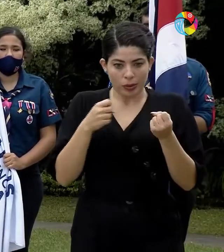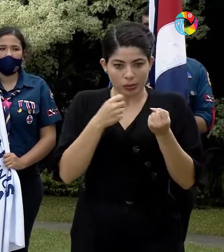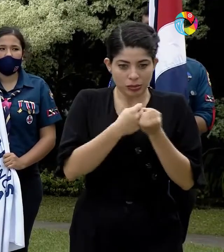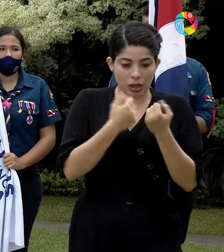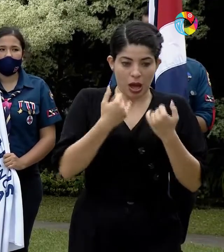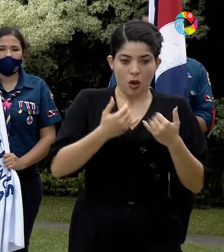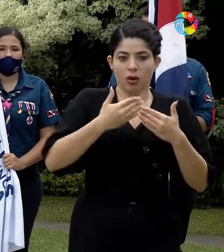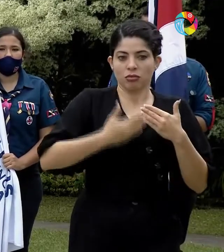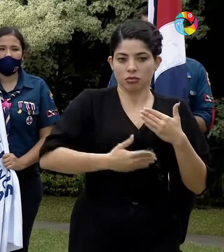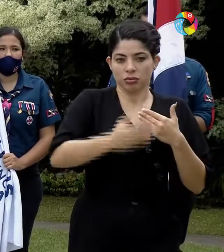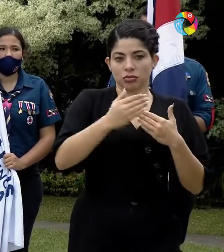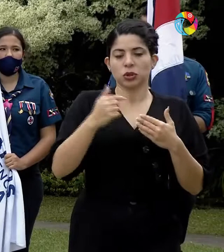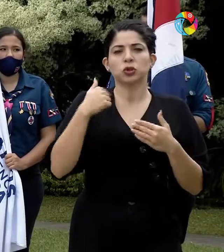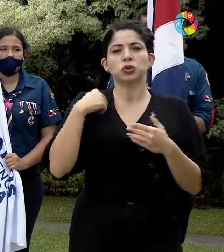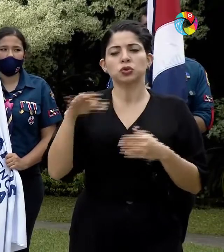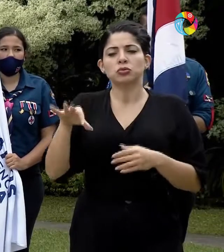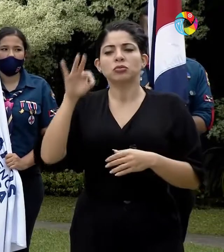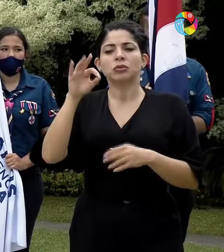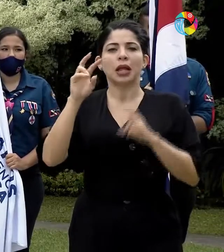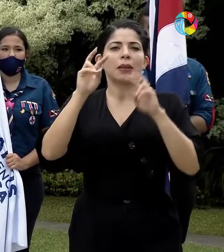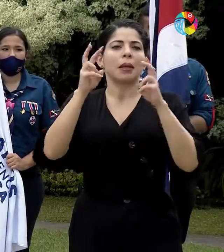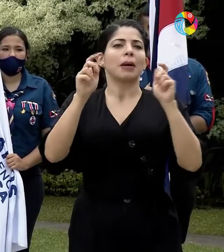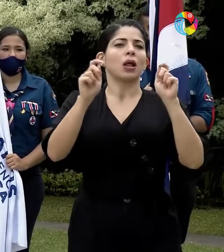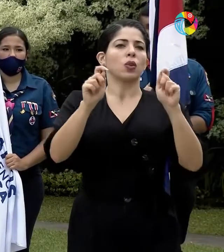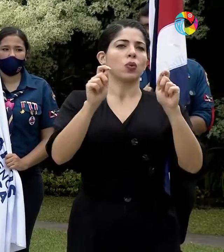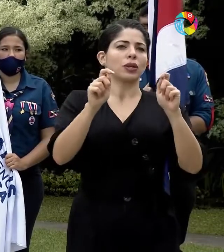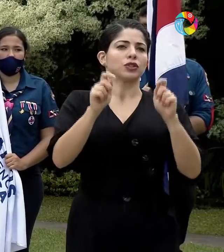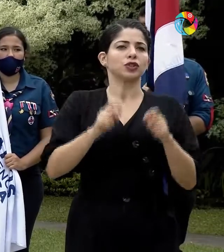siendo, señalo la educación,